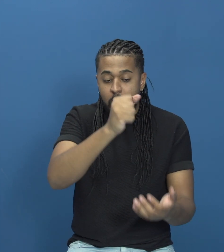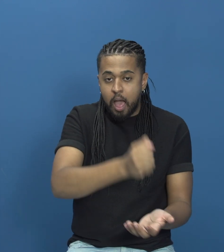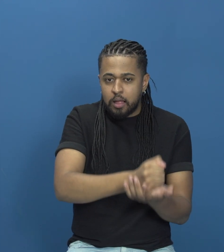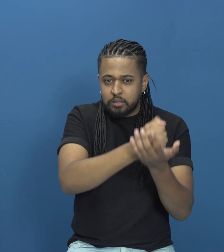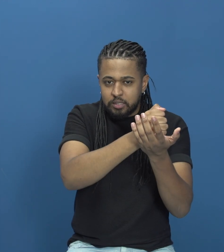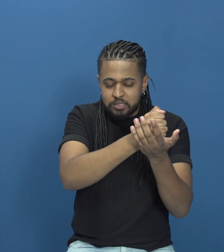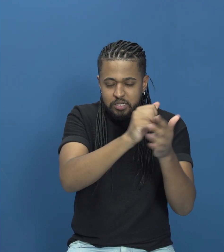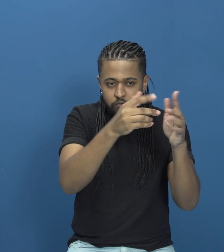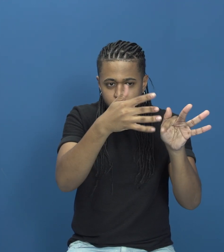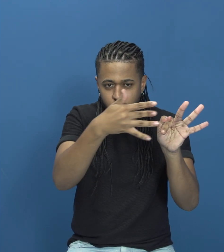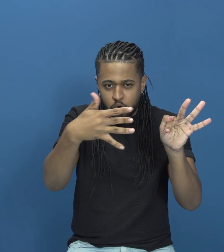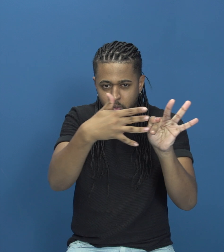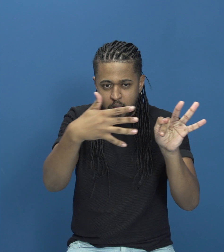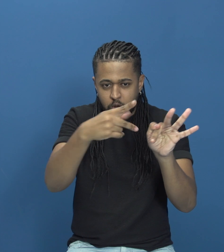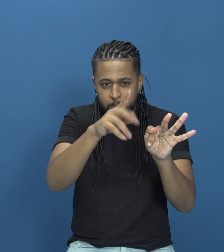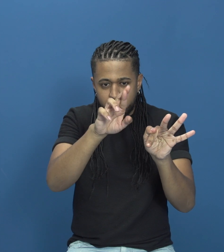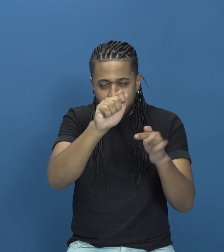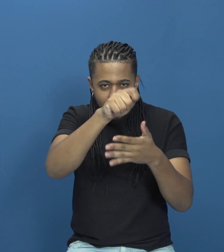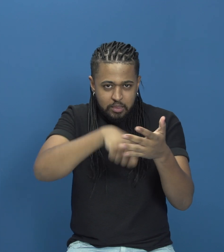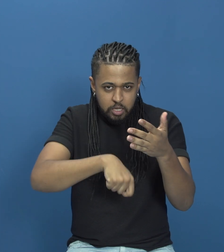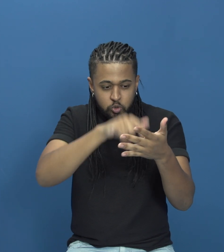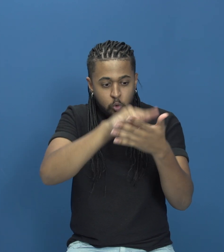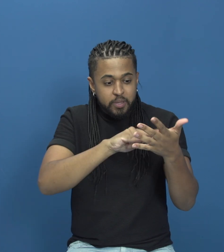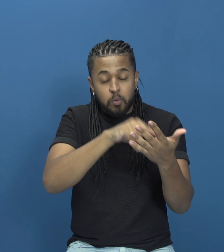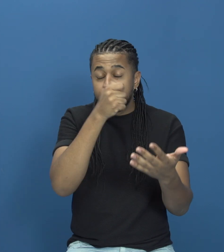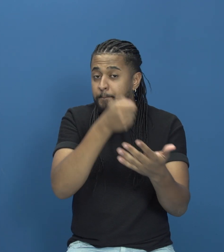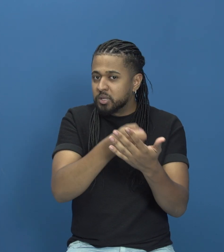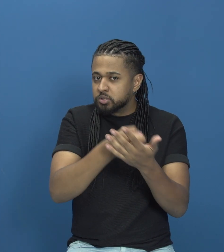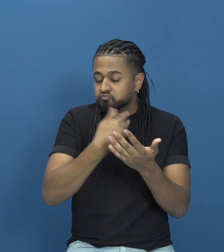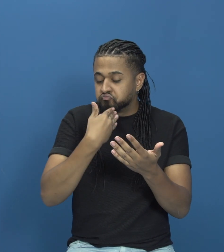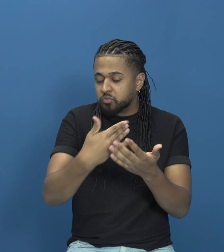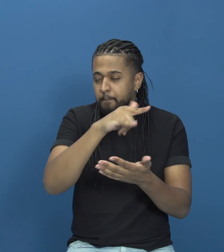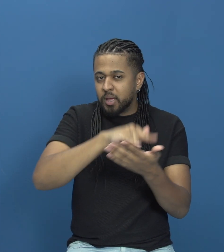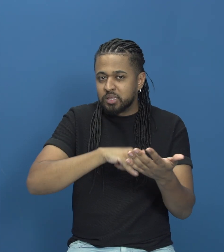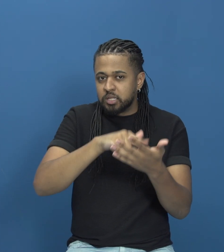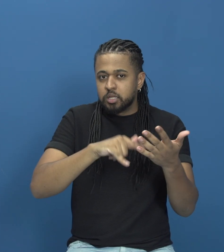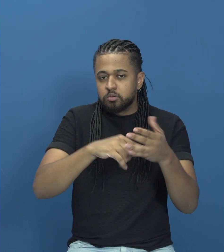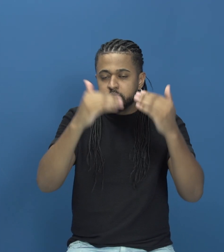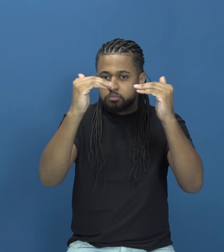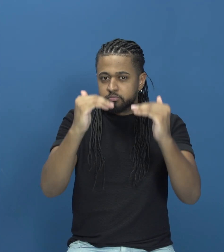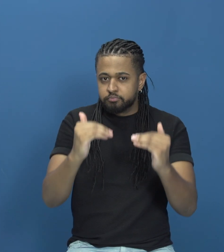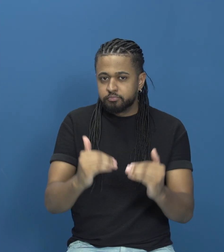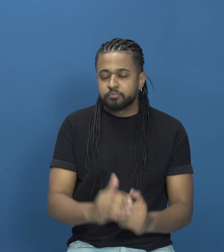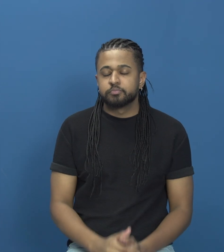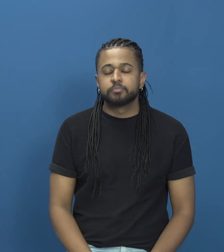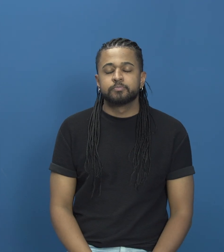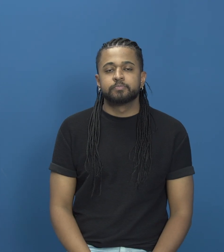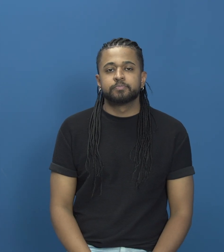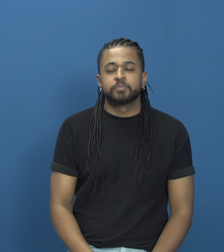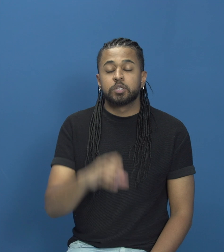de pré-cadastro online a documentação exigida para a matrícula elencada a seguir.